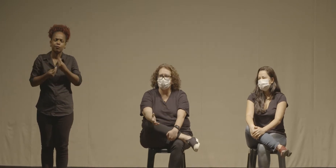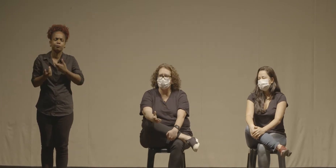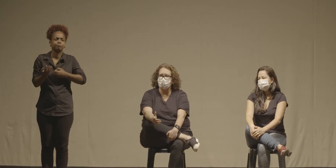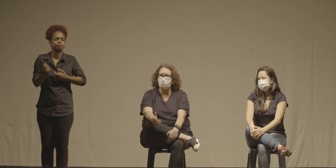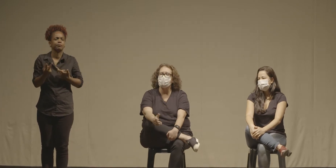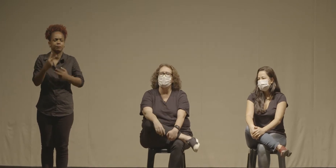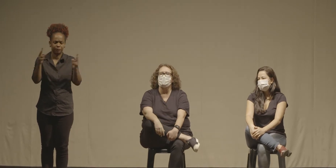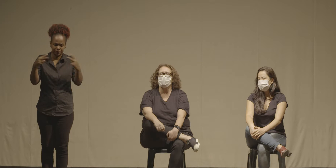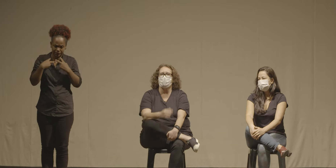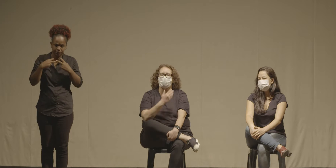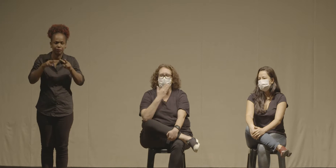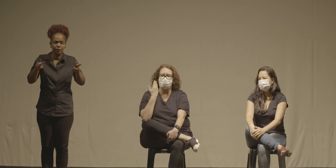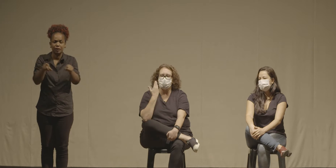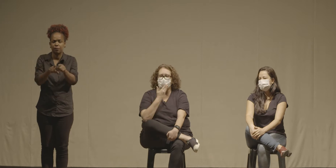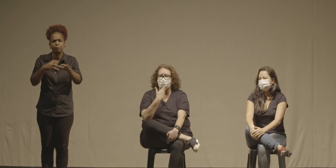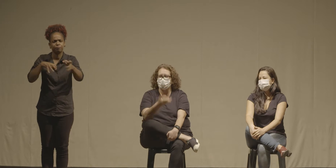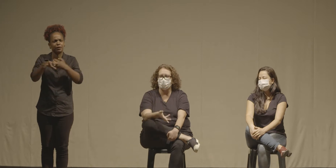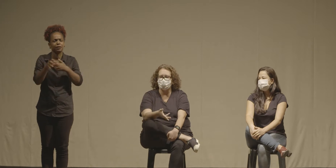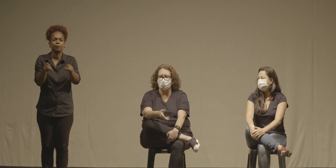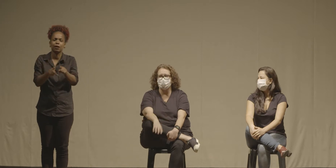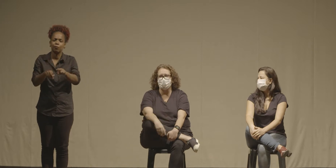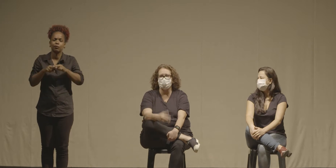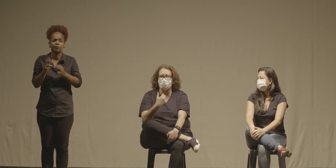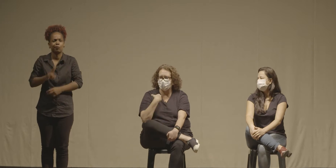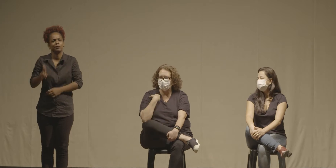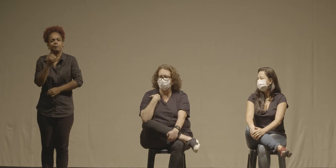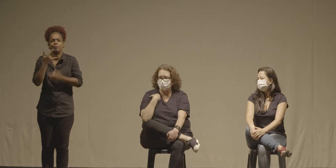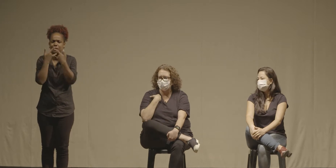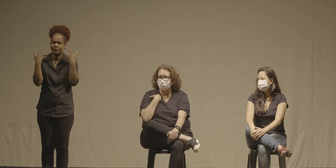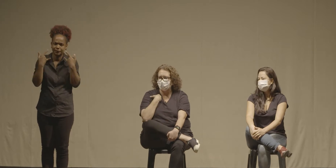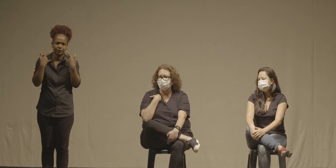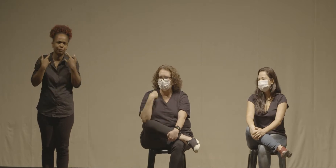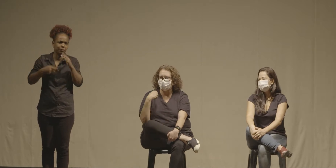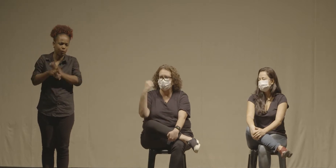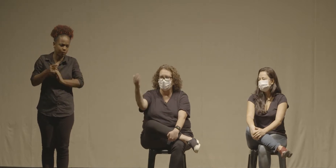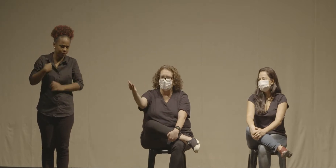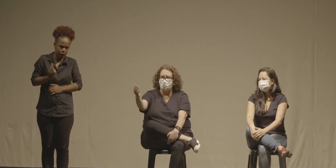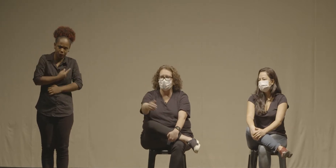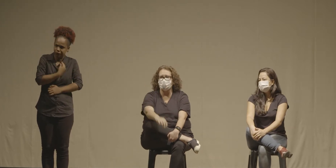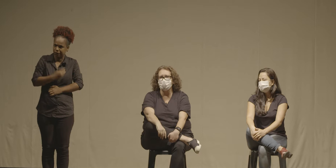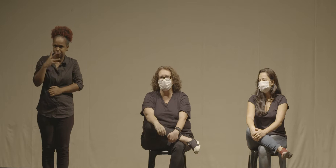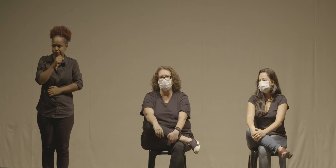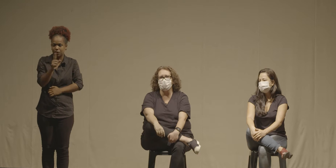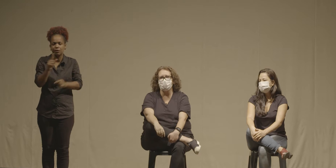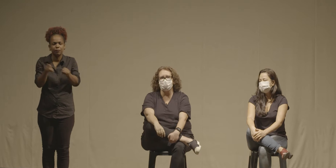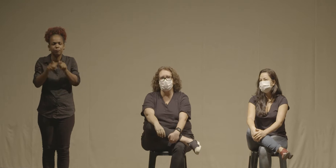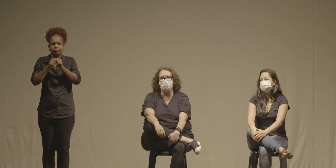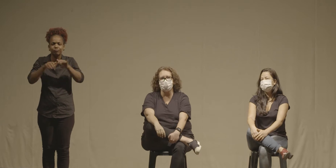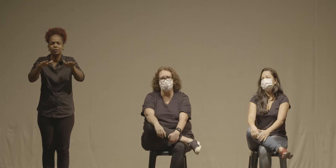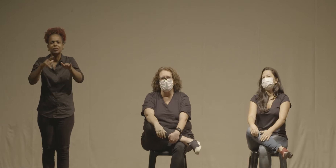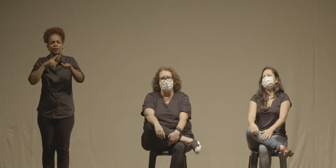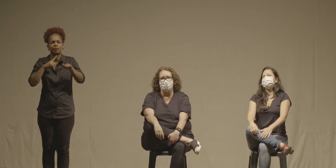nos outros também, porque o fato da gente usar essa máscara não é só para a gente está usando muito mais para não transmitir